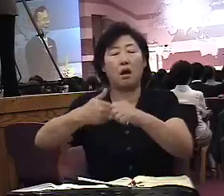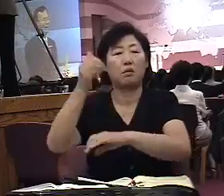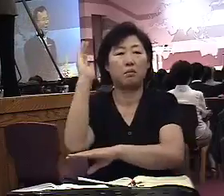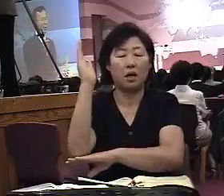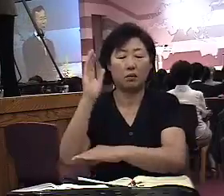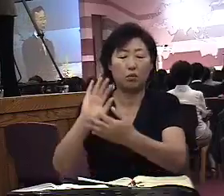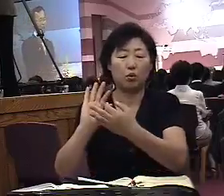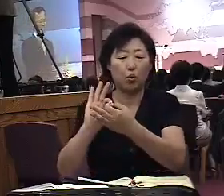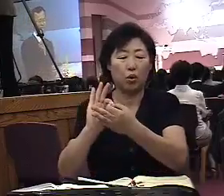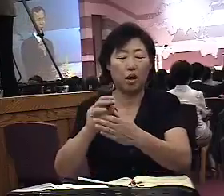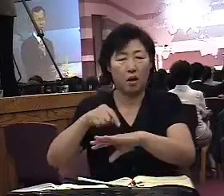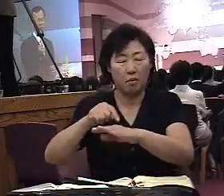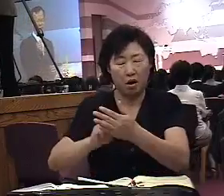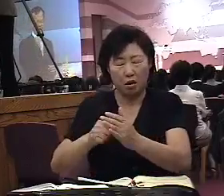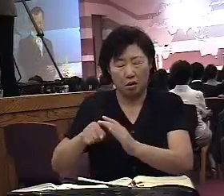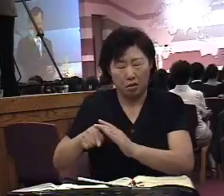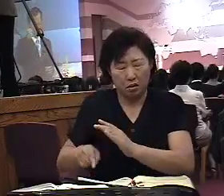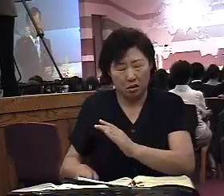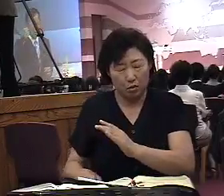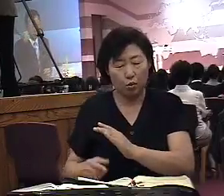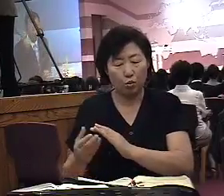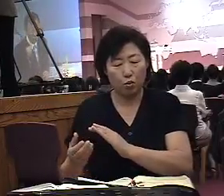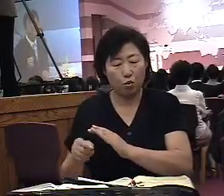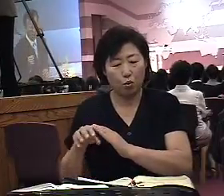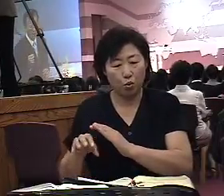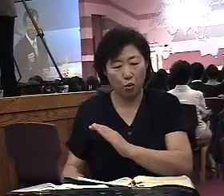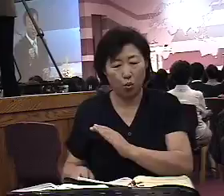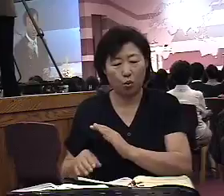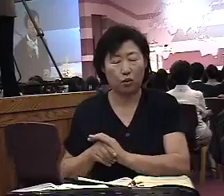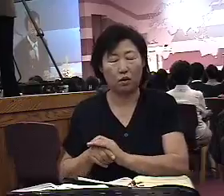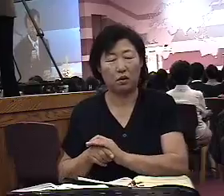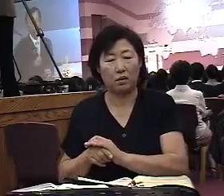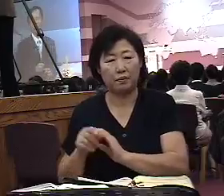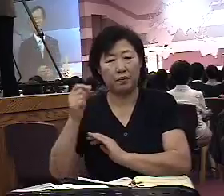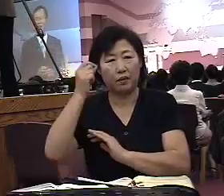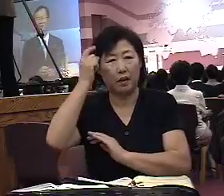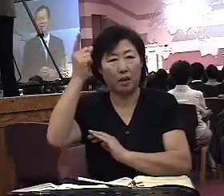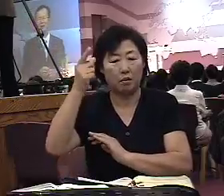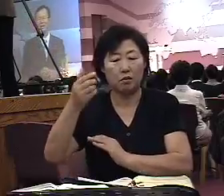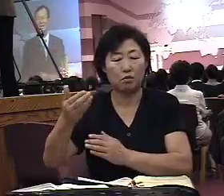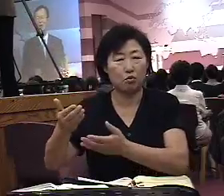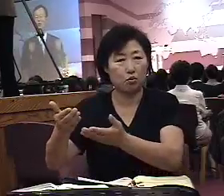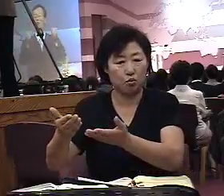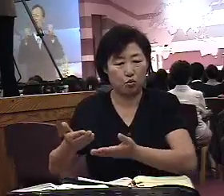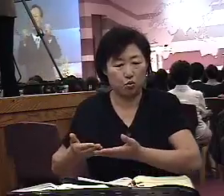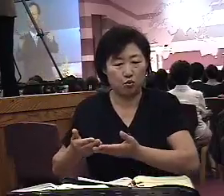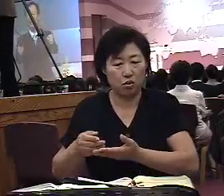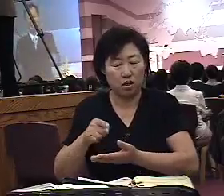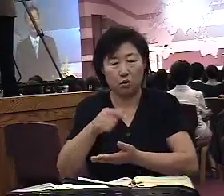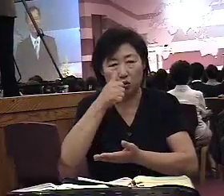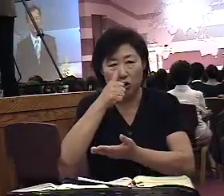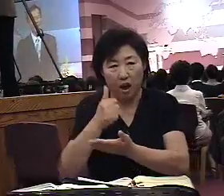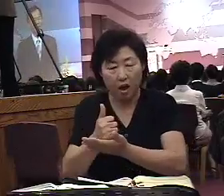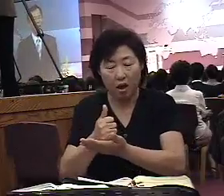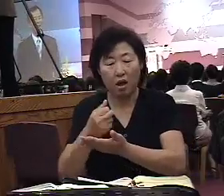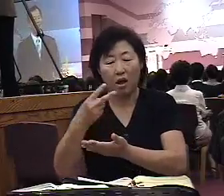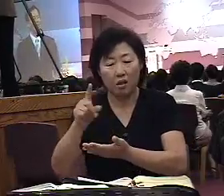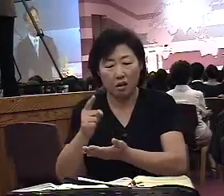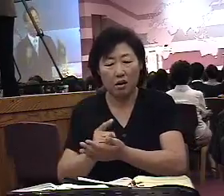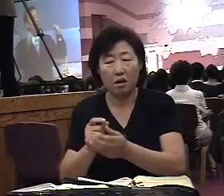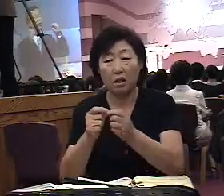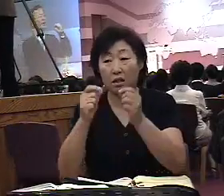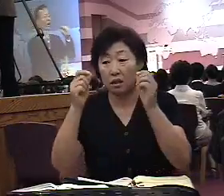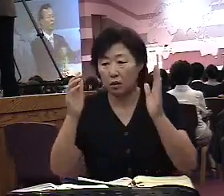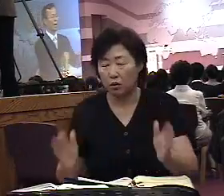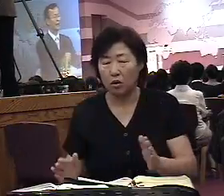통해 제 마음 깊은 곳에 깊은 컨빅션을, 깨달음을 주시더라고요. 이것은 죄다.